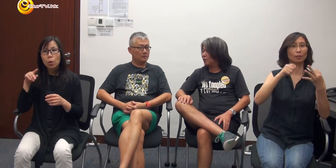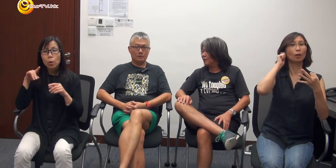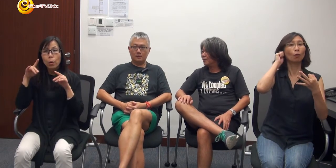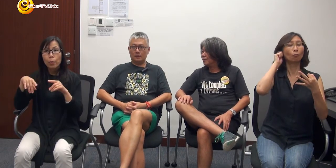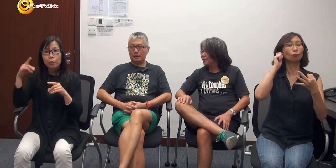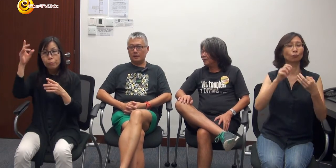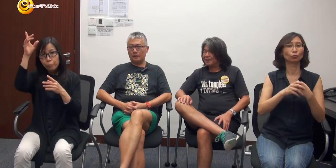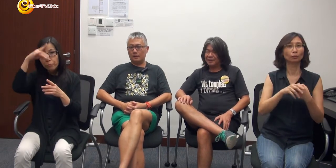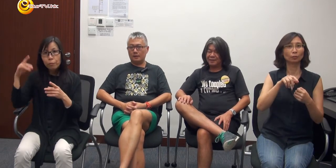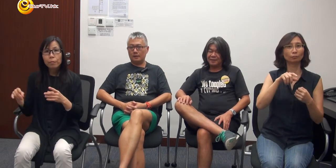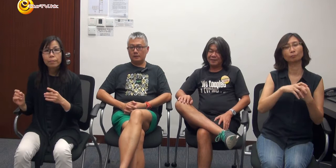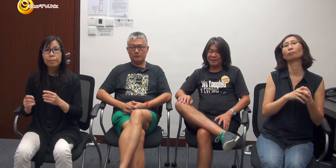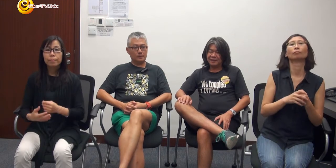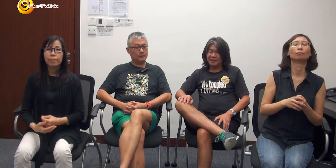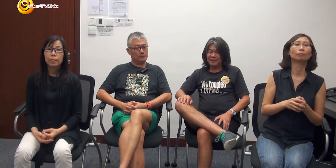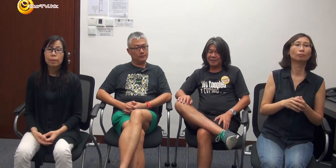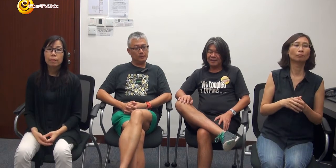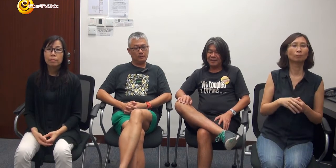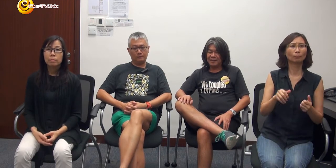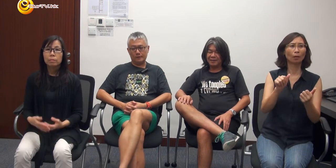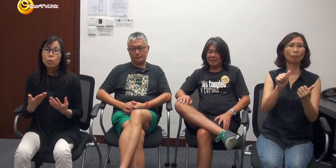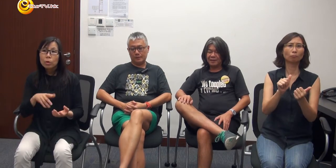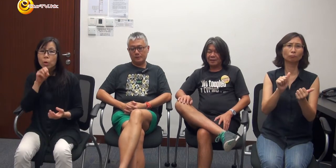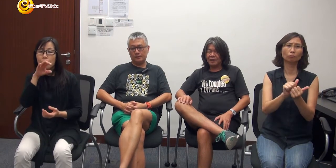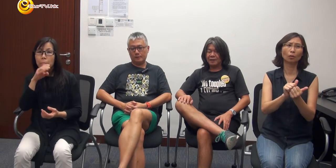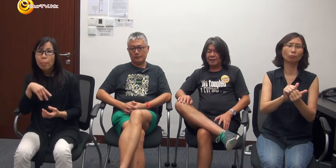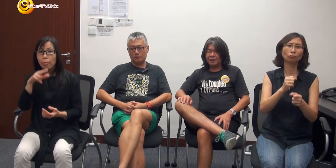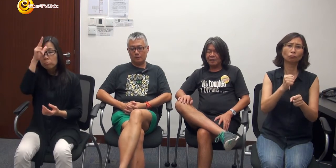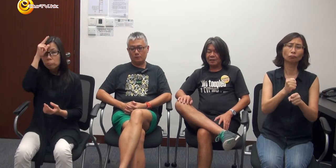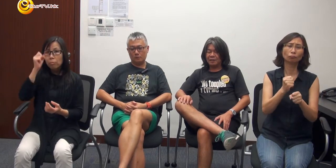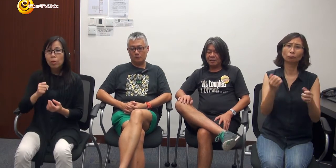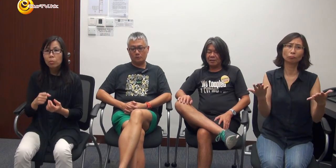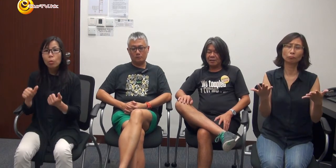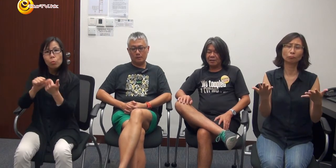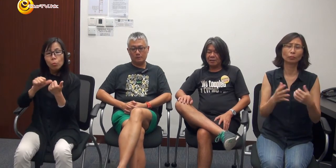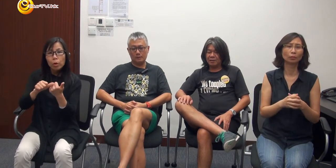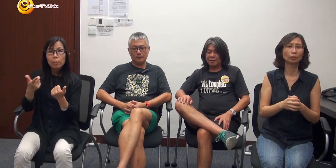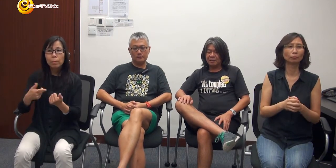㗎？ 這個真的要問梁粉，梁粉委任的。然後有一個叫劉寵茂醫生，